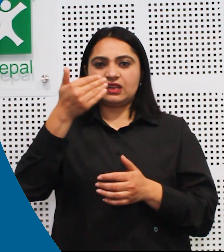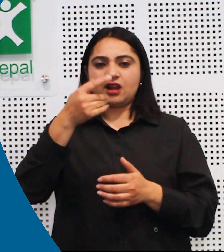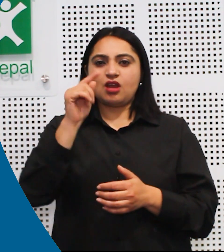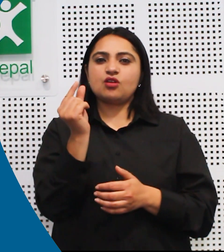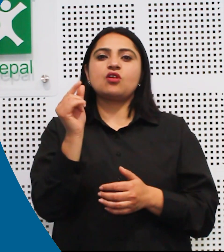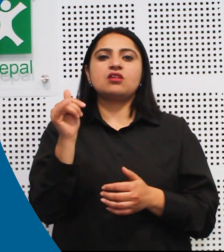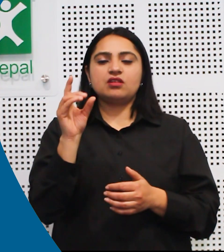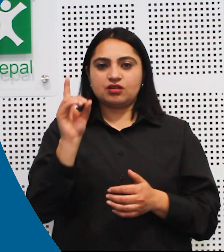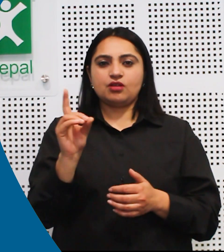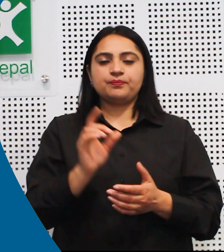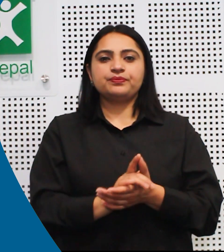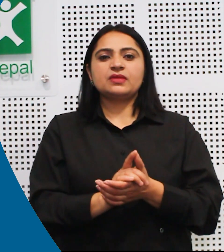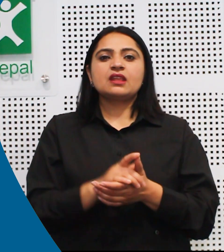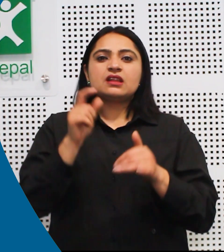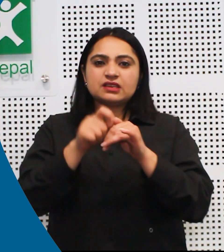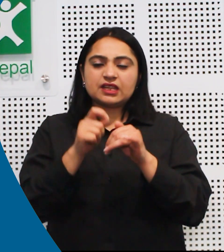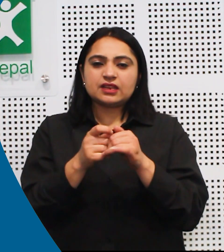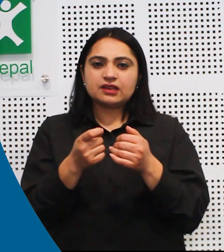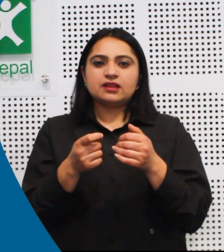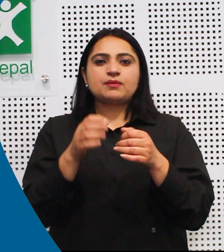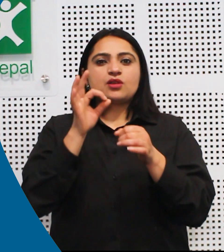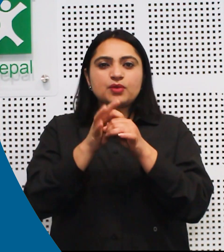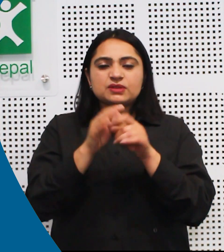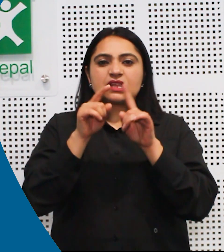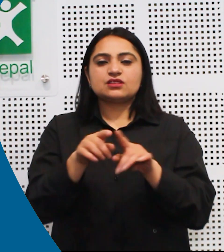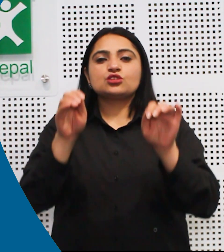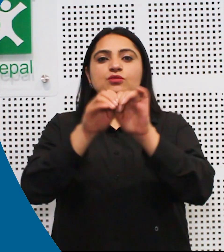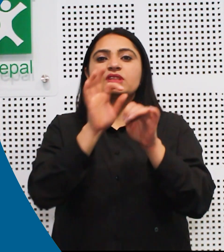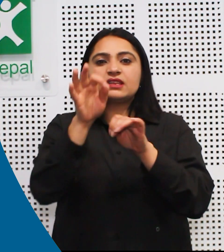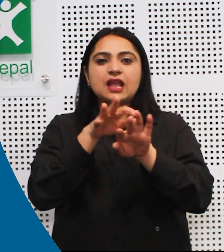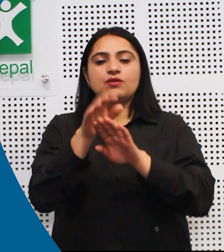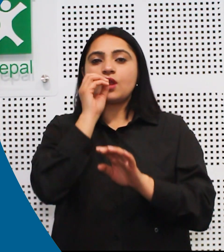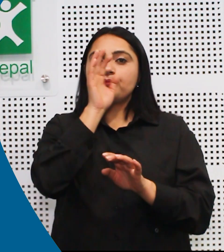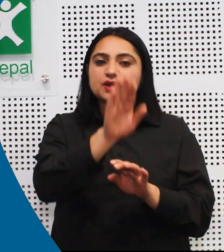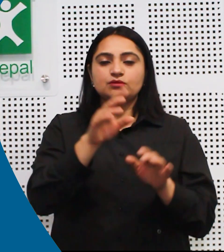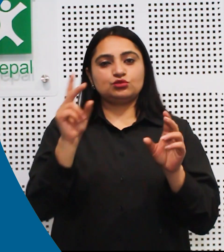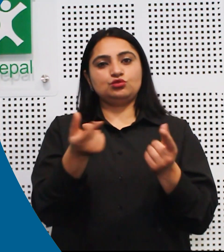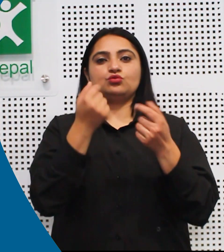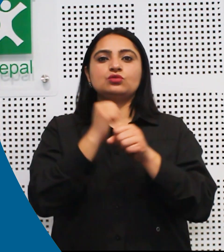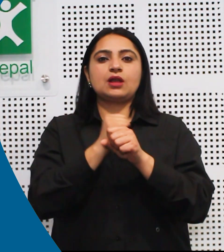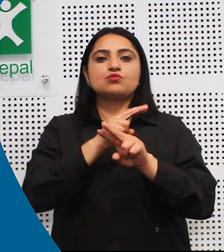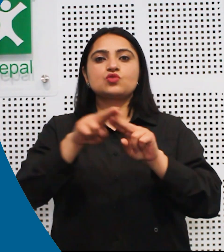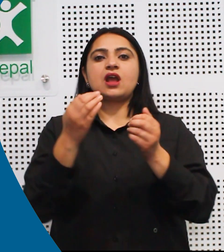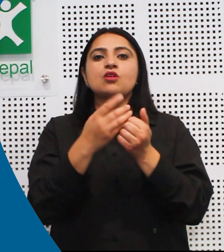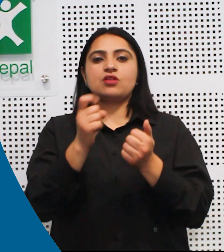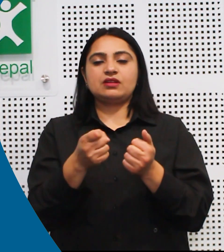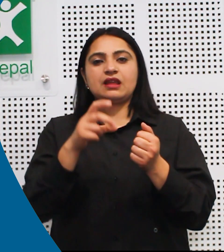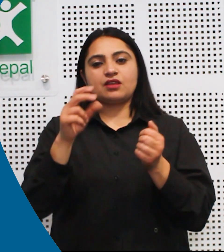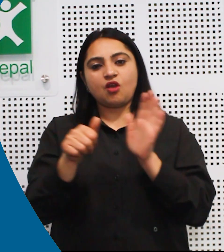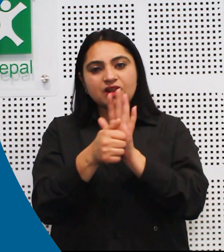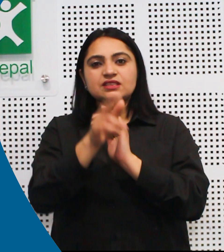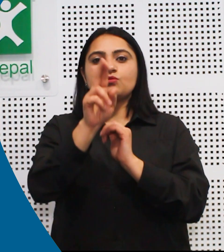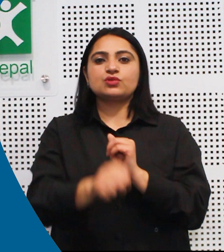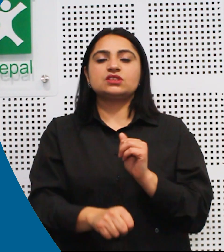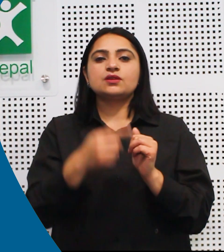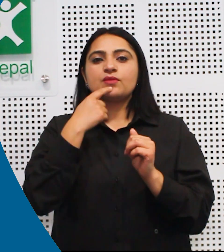निर्माण व्यवसायहरूसँग पनि सम्बन्धित निकायहरूलाई हामीले भनेका छौँ र छिटो काम सम्पन्न गर्नका निम्ति अगाडि बढाउनु पर्छ